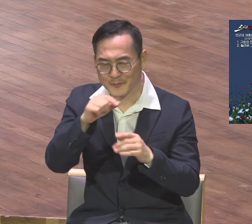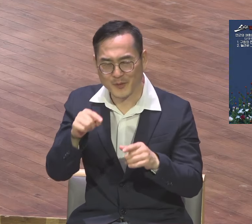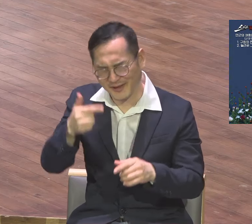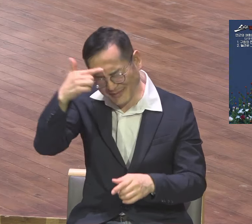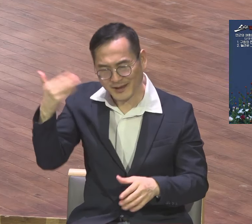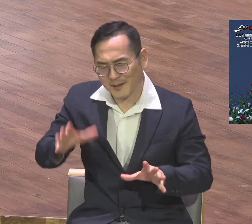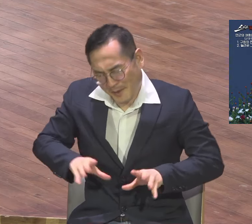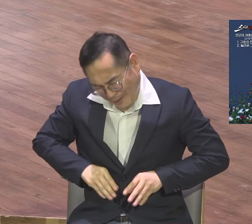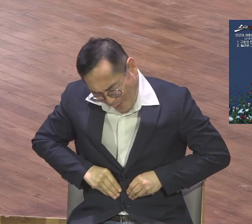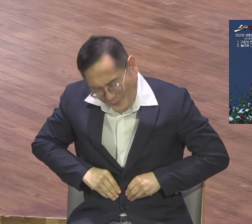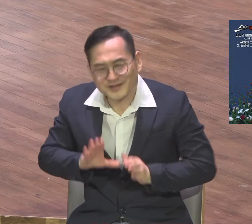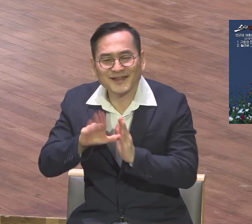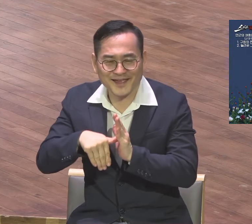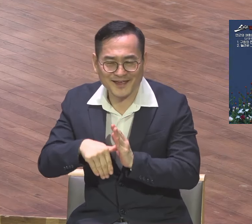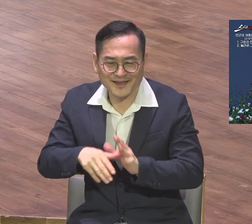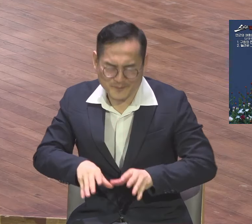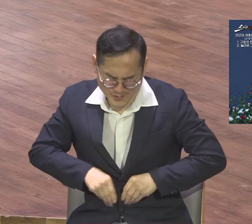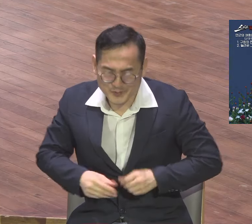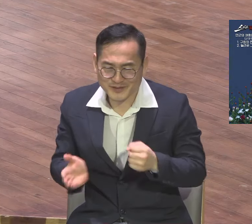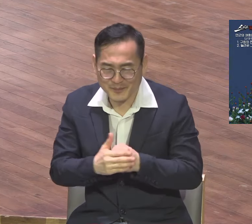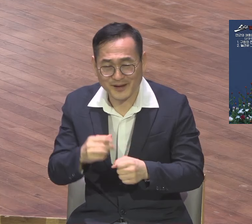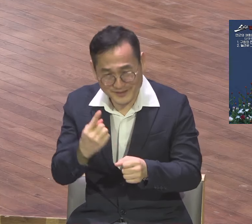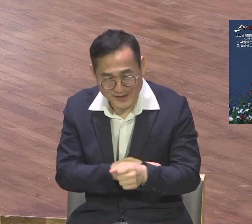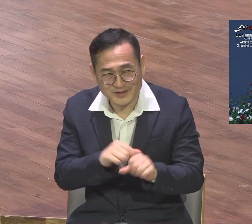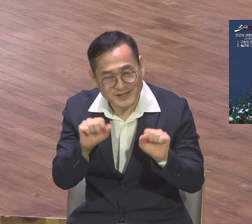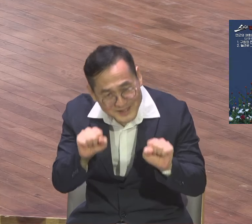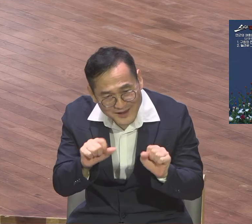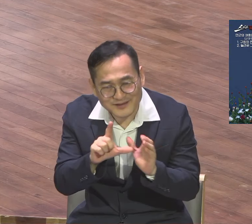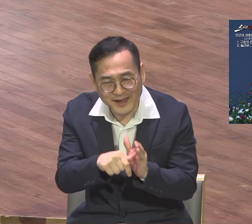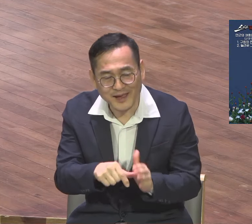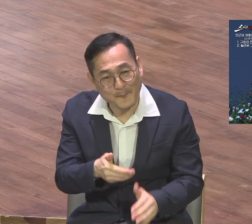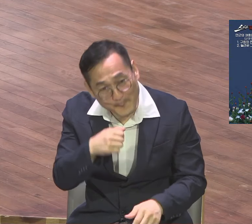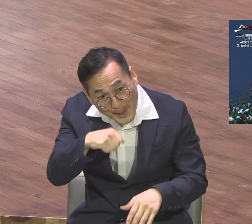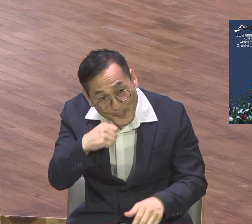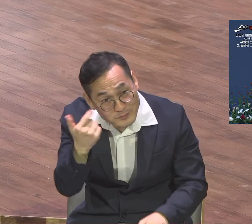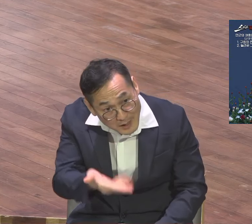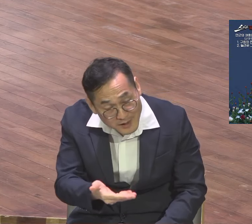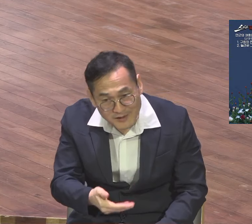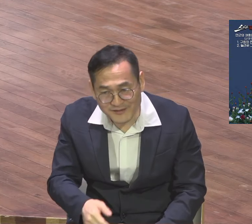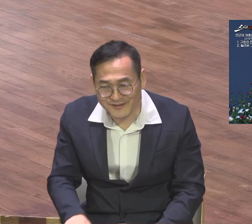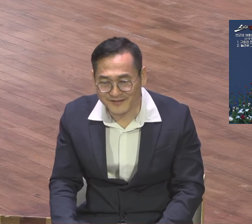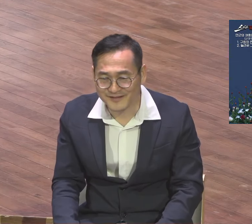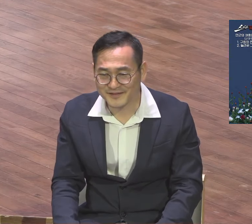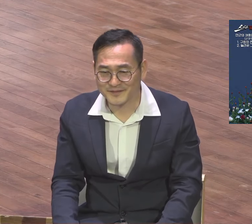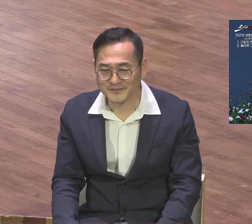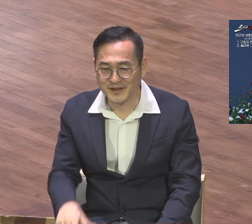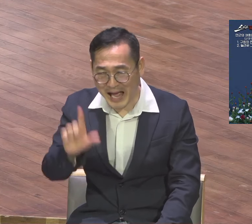늘 배고팠어. 여러분 조상들은 다 새끼 밥 먹는 게 힘들었어.